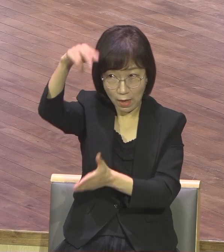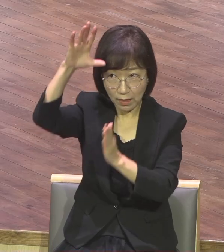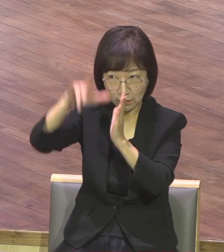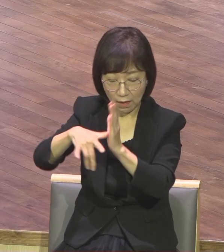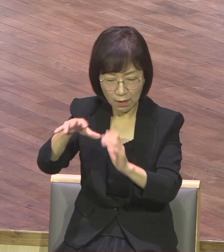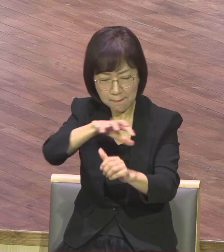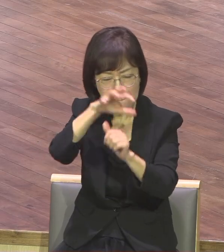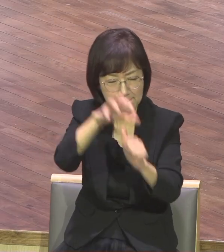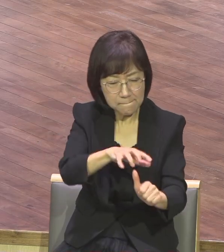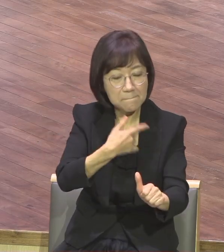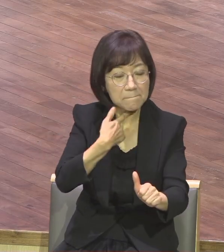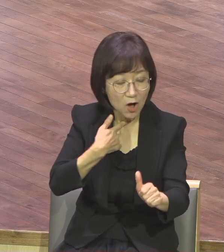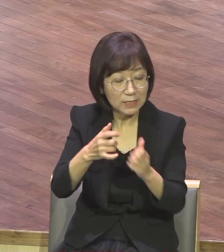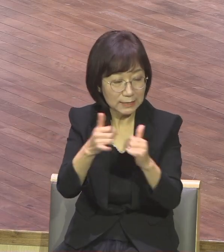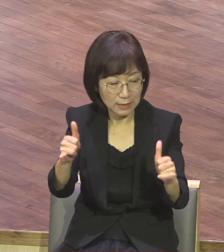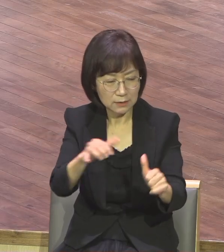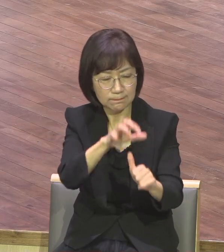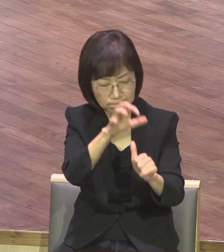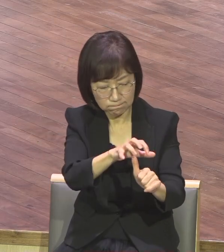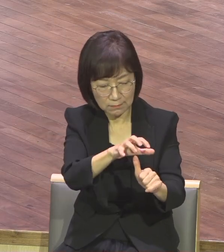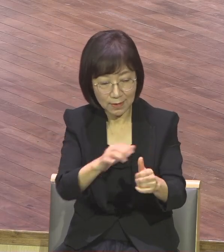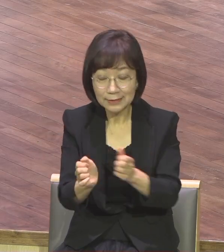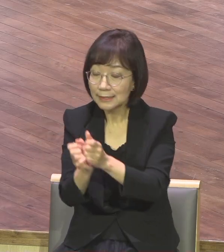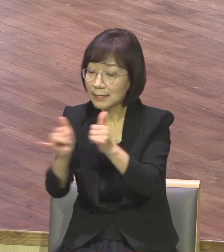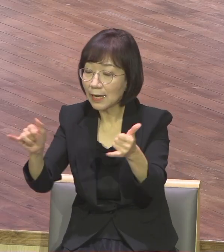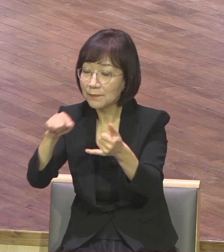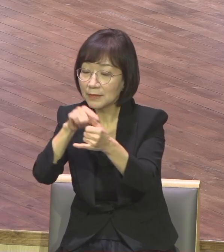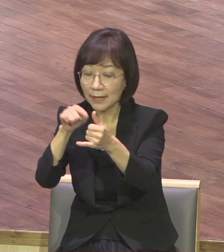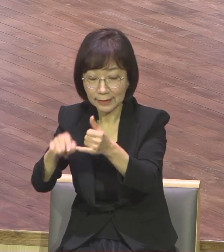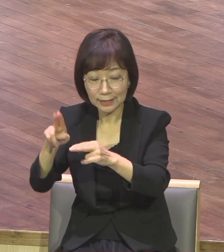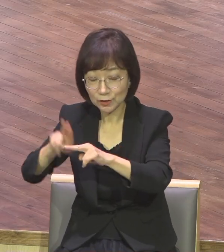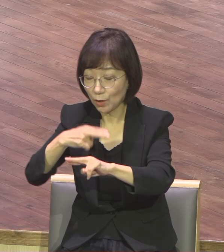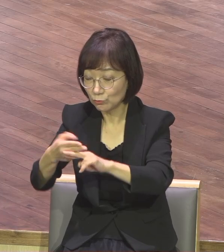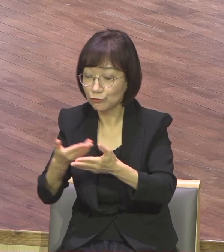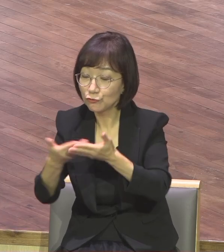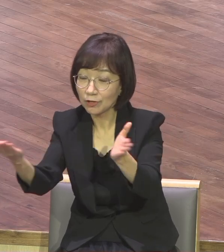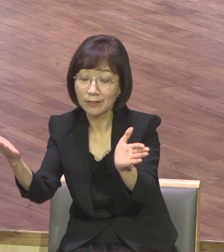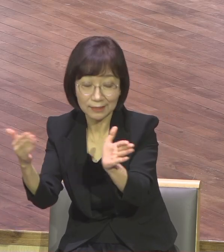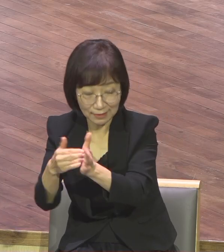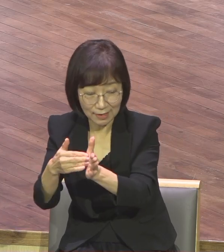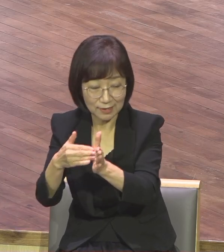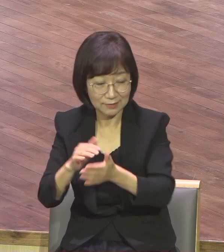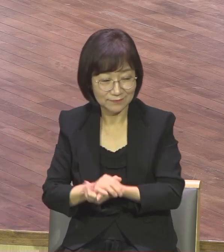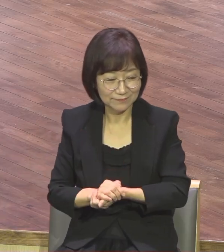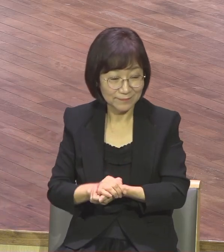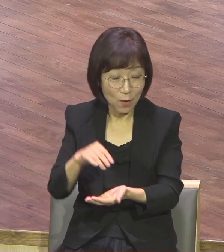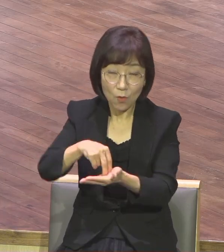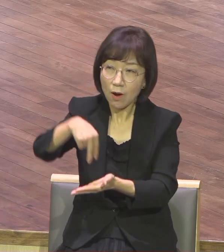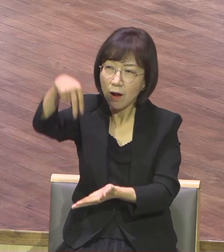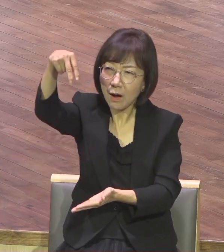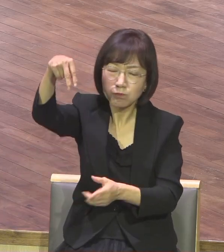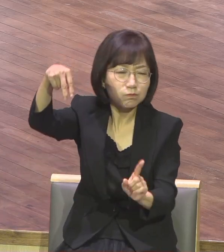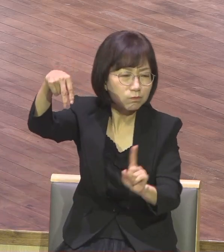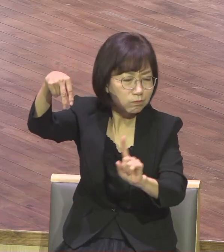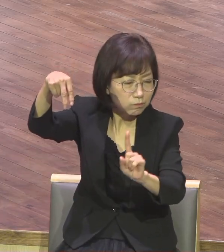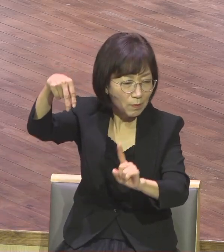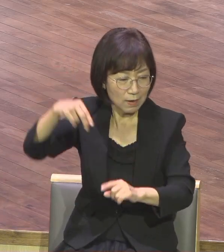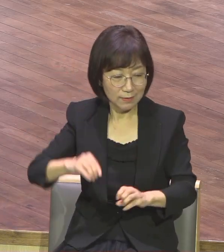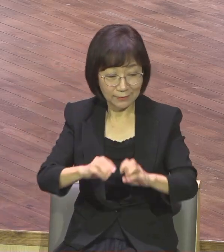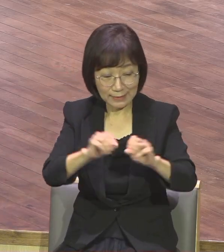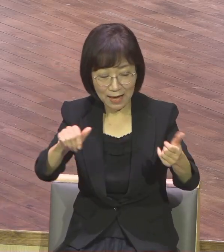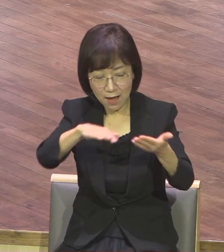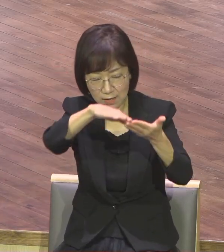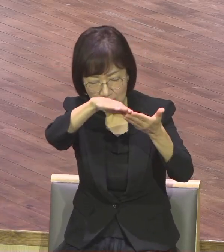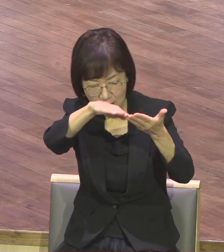때에 사로잡혔던 자들을 사로잡으시고 사람들에게 선물을 주셨다 하였도다. 올라가셨다